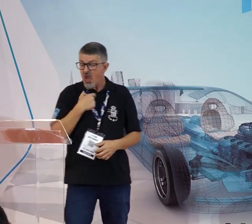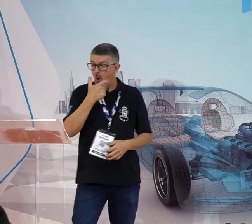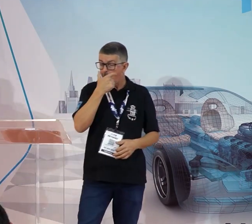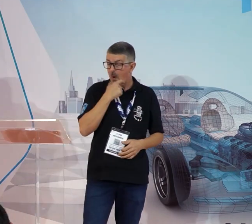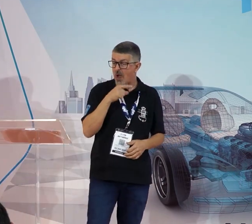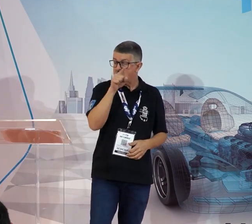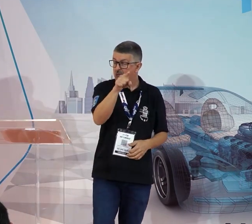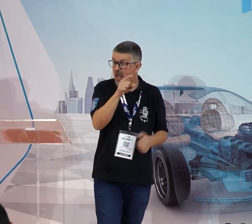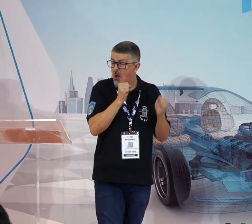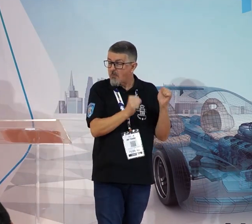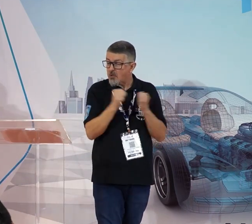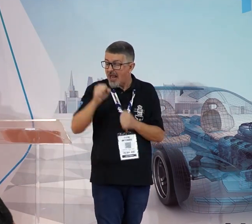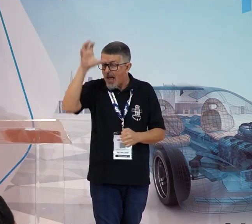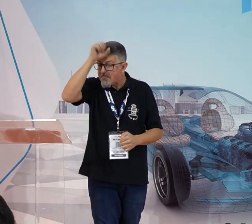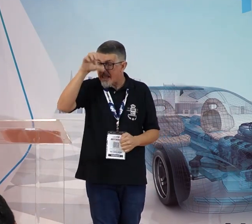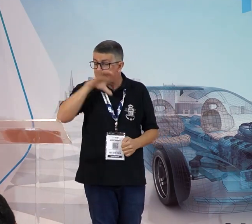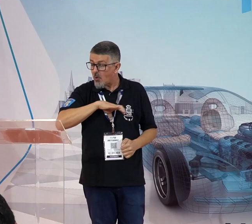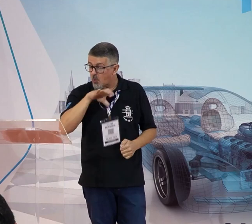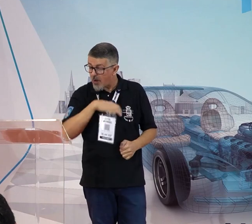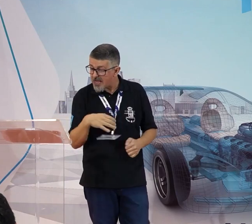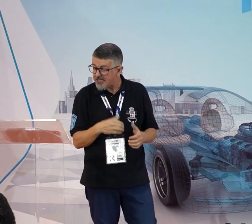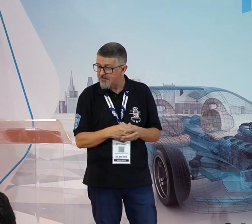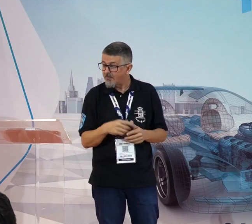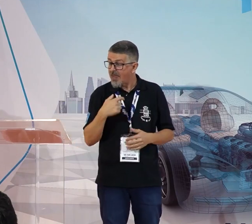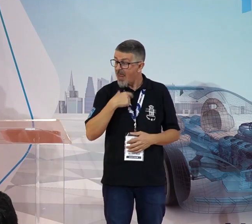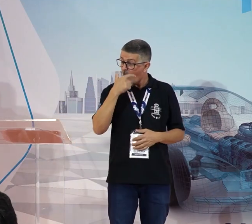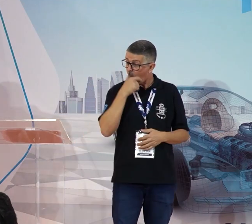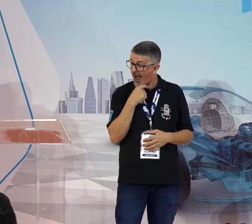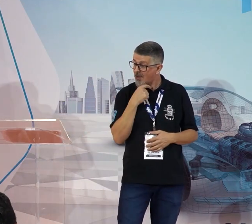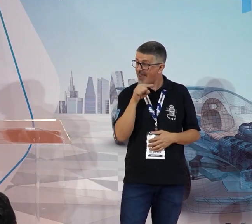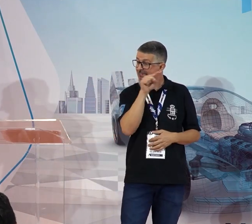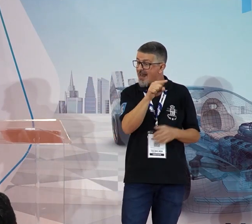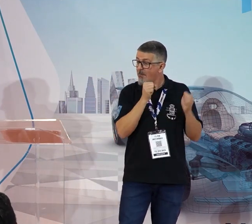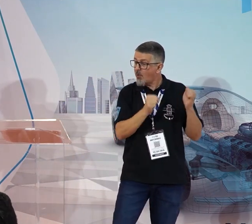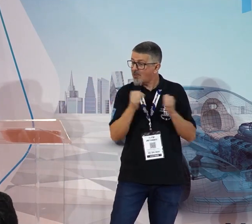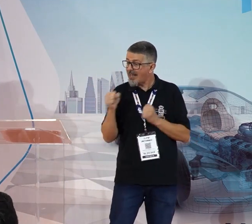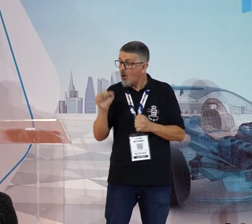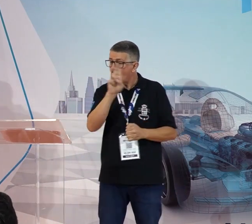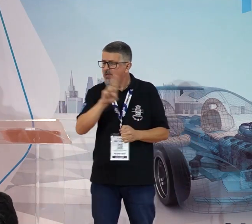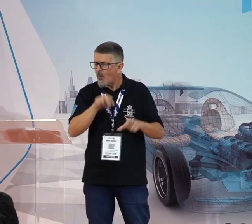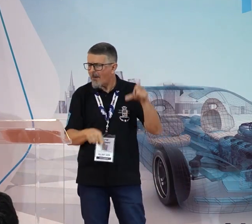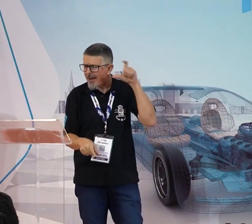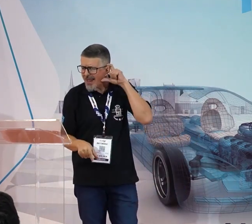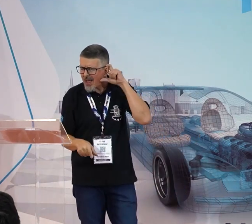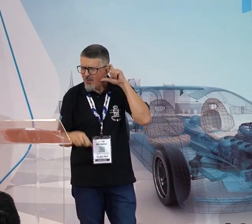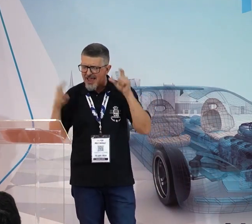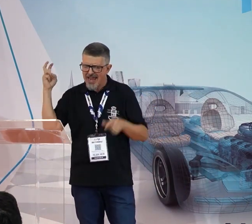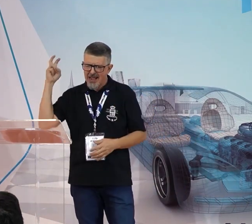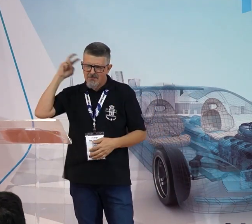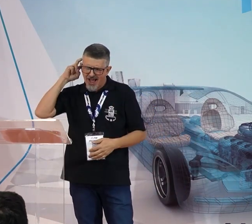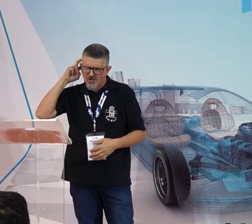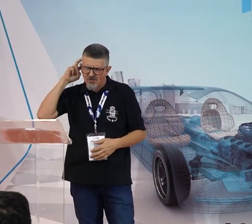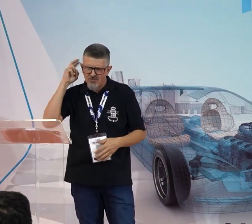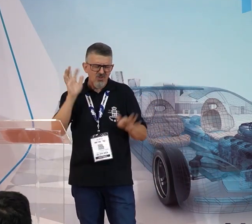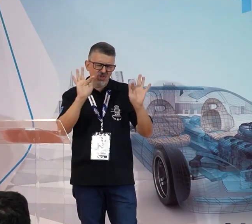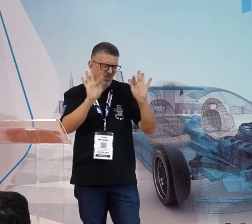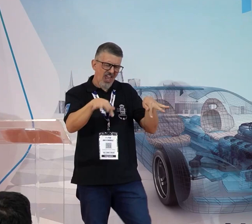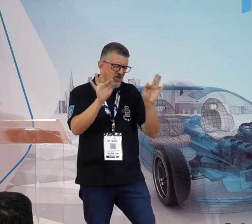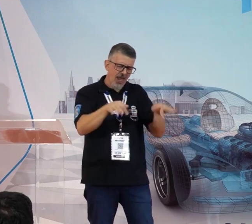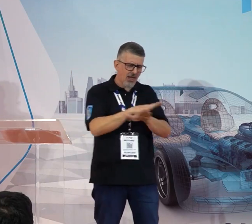eu acho que ele poderia aprender português, eu acho que ele poderia usar um aparelho ou um implante.